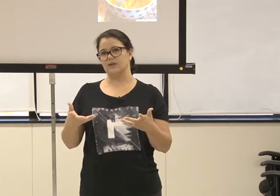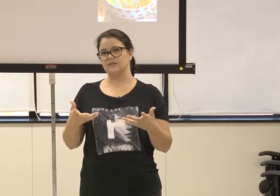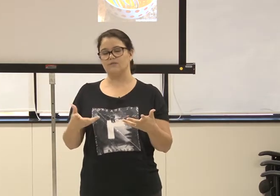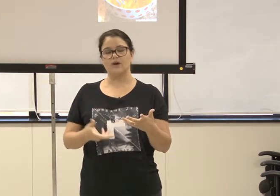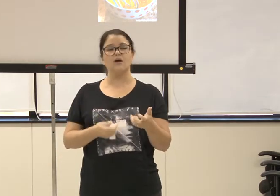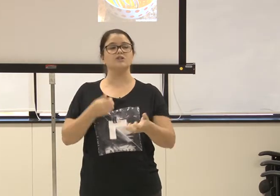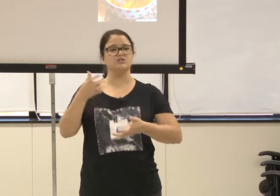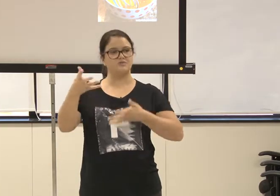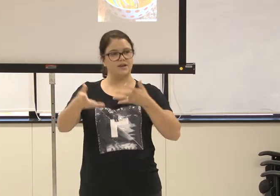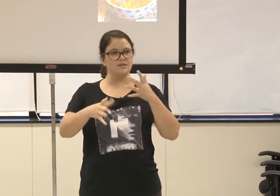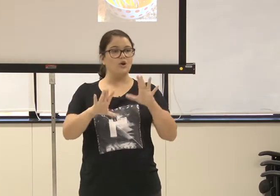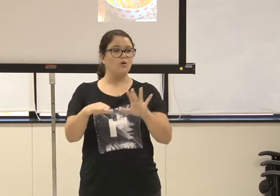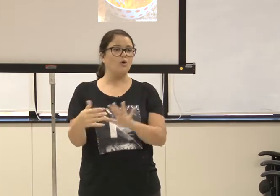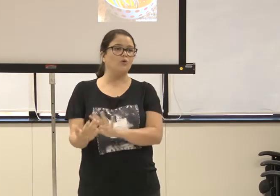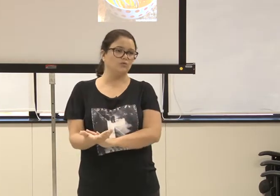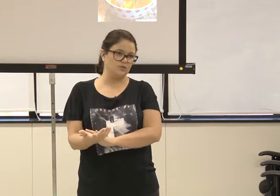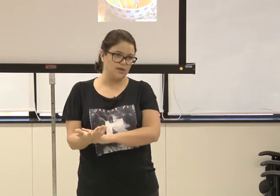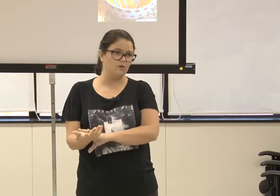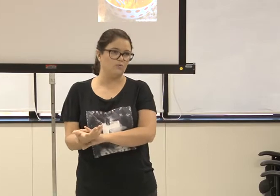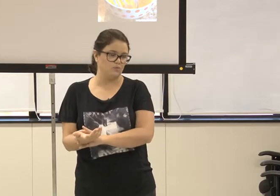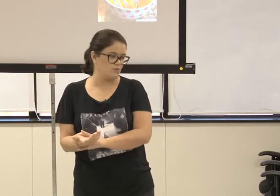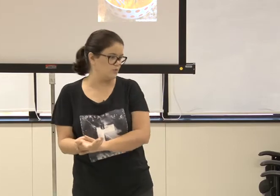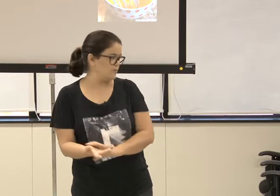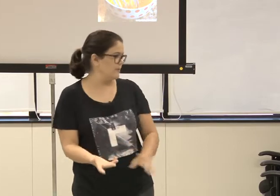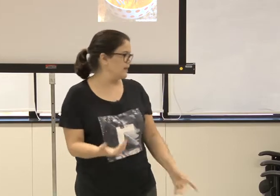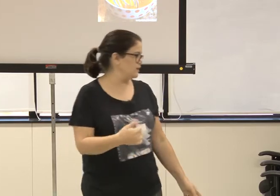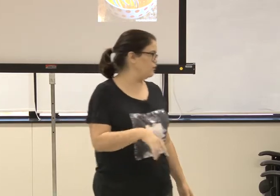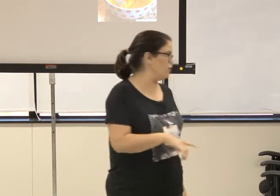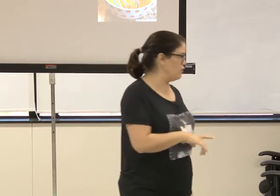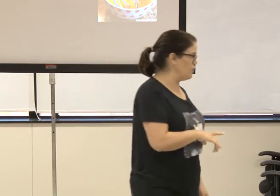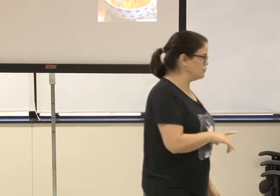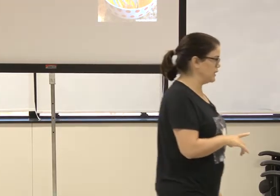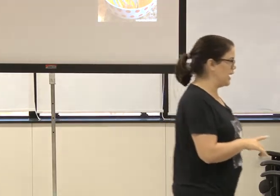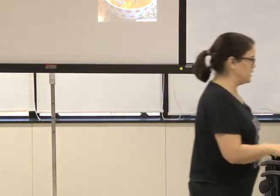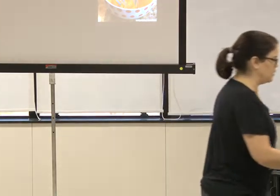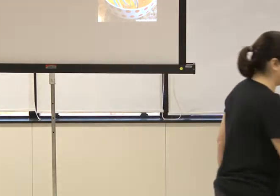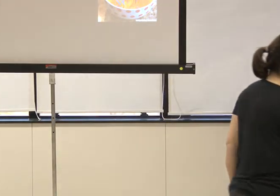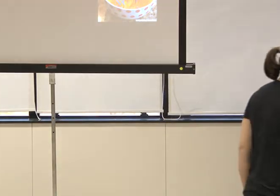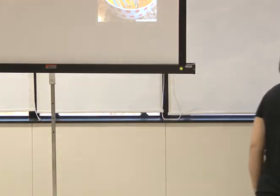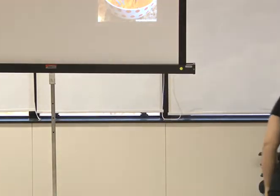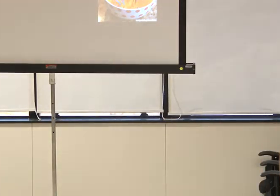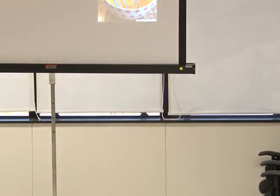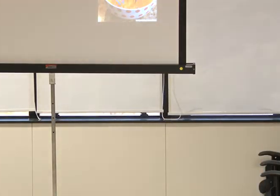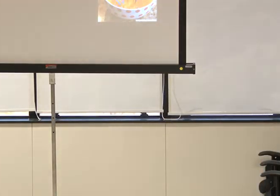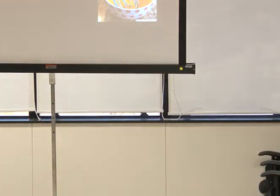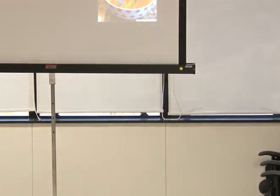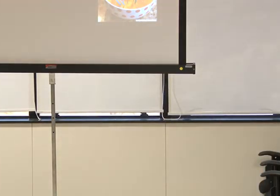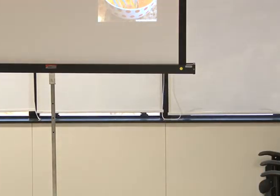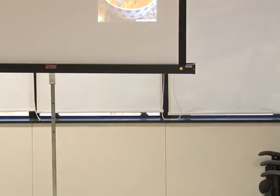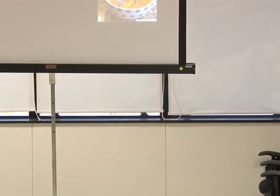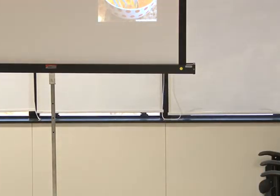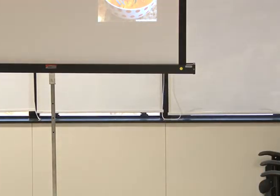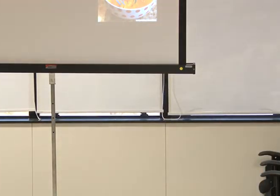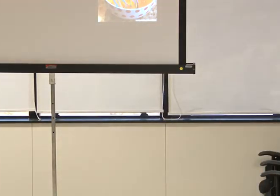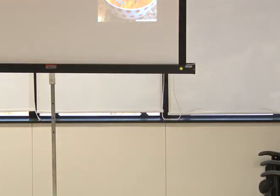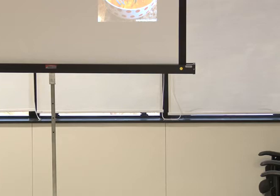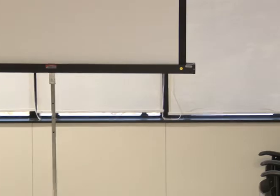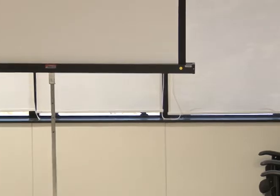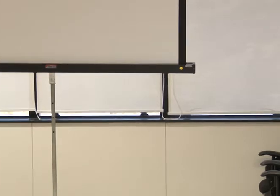entonação vocal, a gente faz com outros recursos. Então, vou voltar aqui um pouquinho, para quem não veio na aula, não